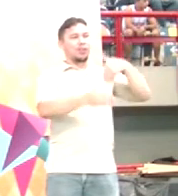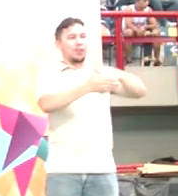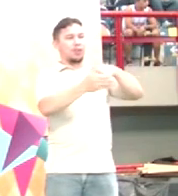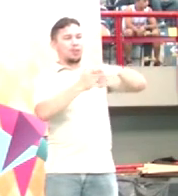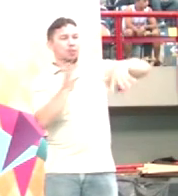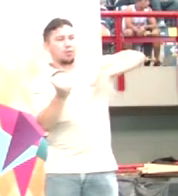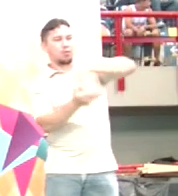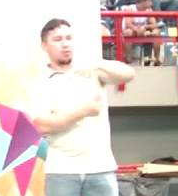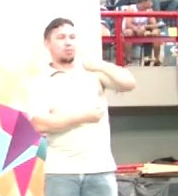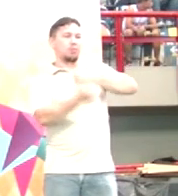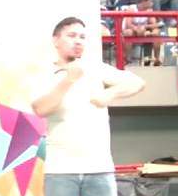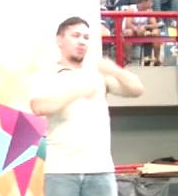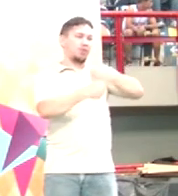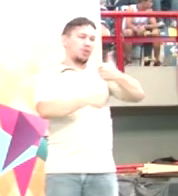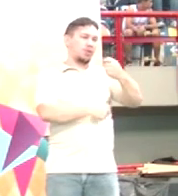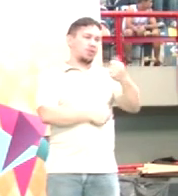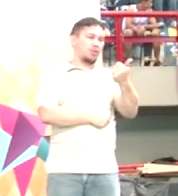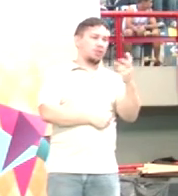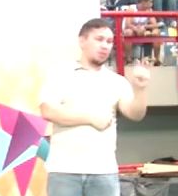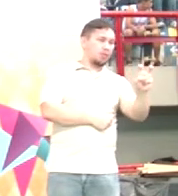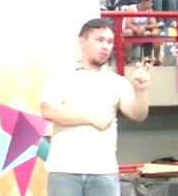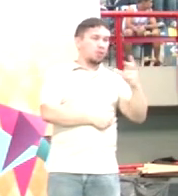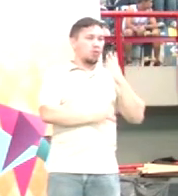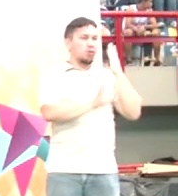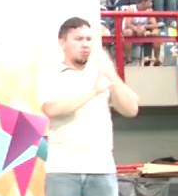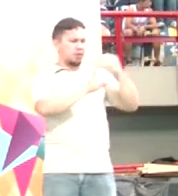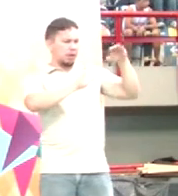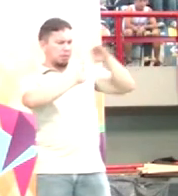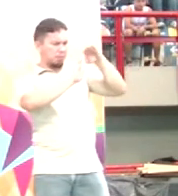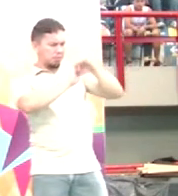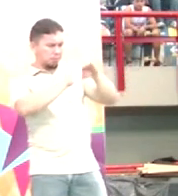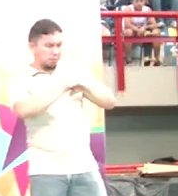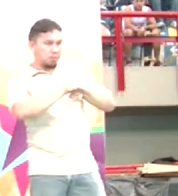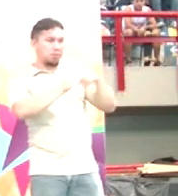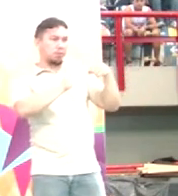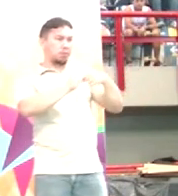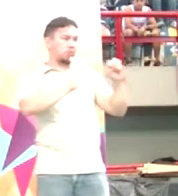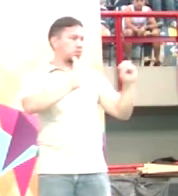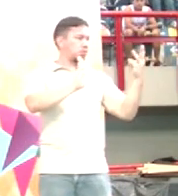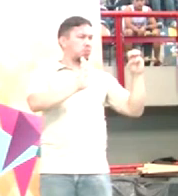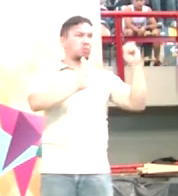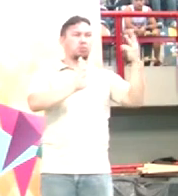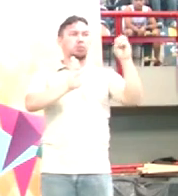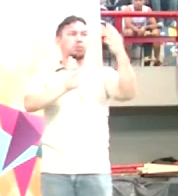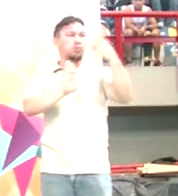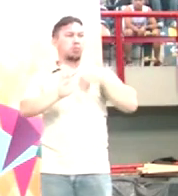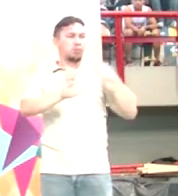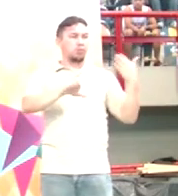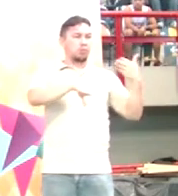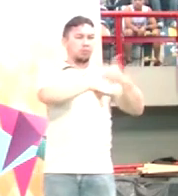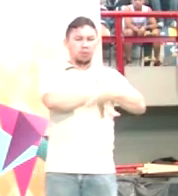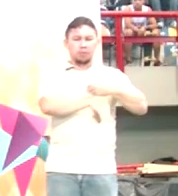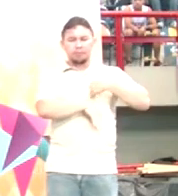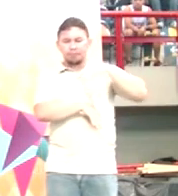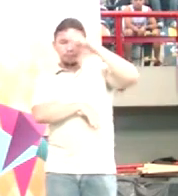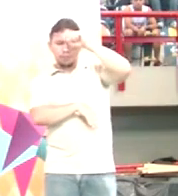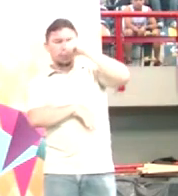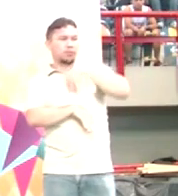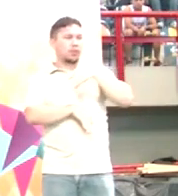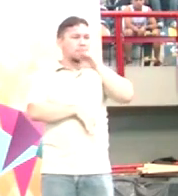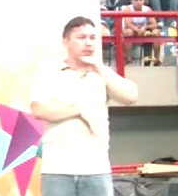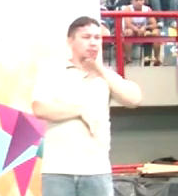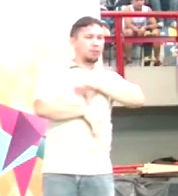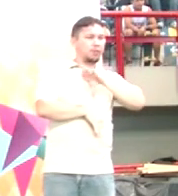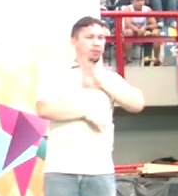passado, e foi necessário, por conta desses grandes eventos, muitas pessoas aprenderem a falar para poder